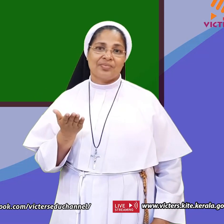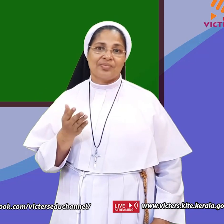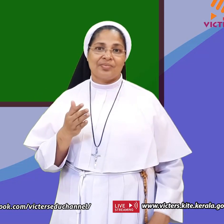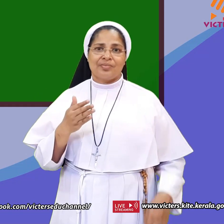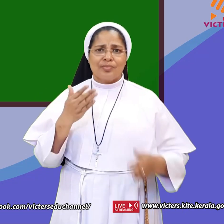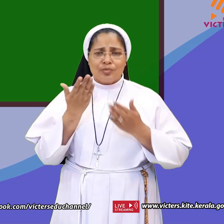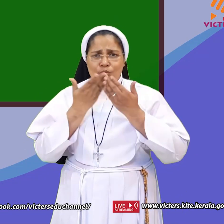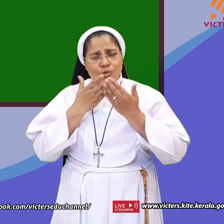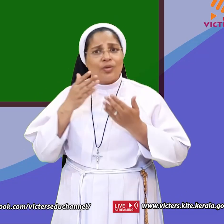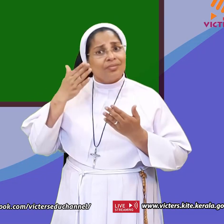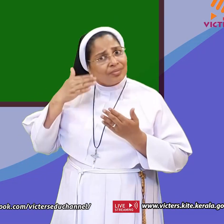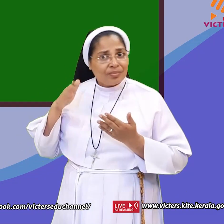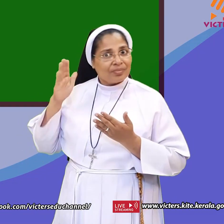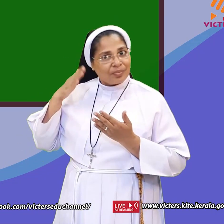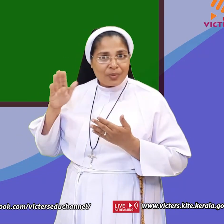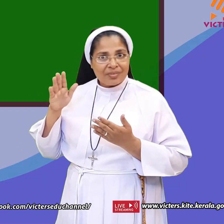വിദ്യാലയത്തിൽ പോയി തുടങ്ങിയെന്ന് വിശ്വസിക്കുന്നു.